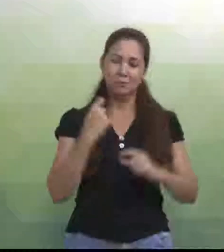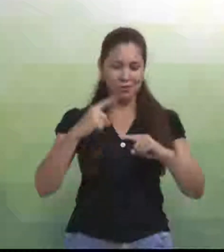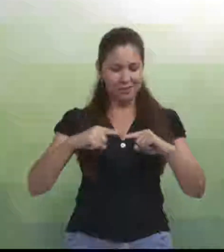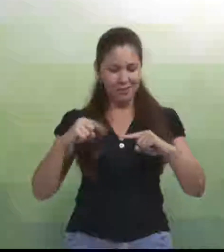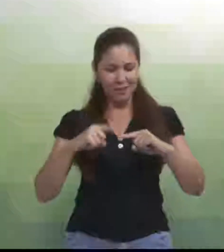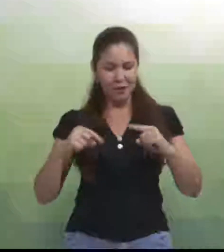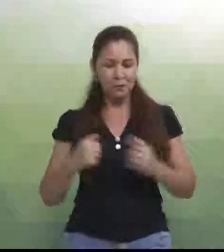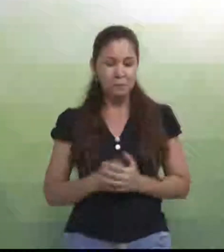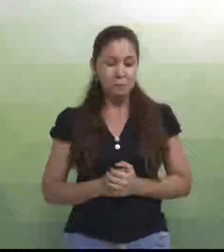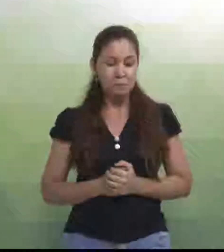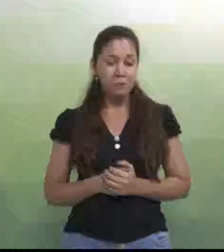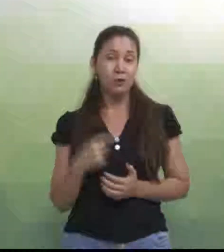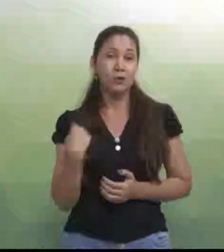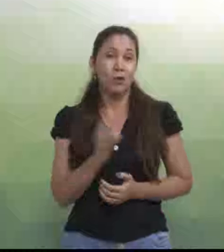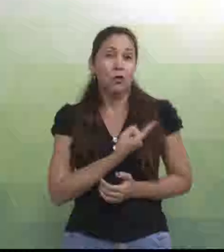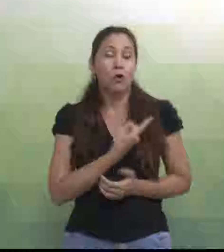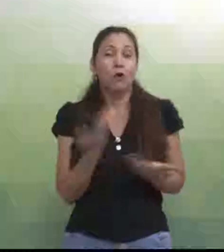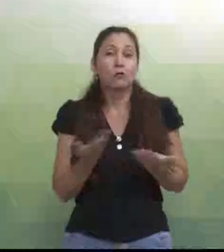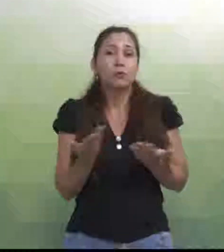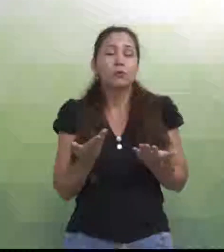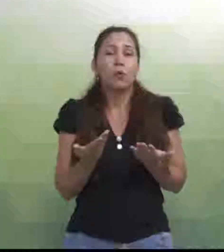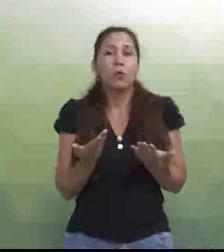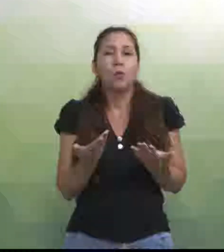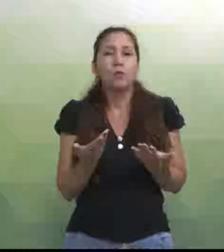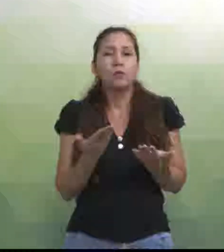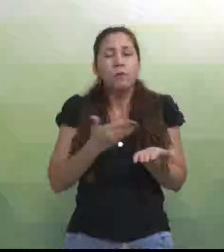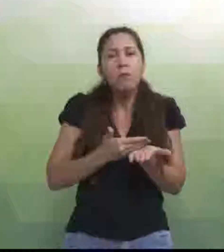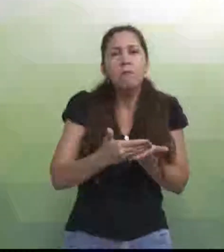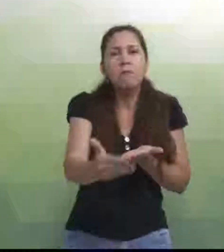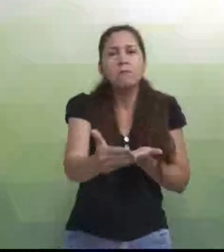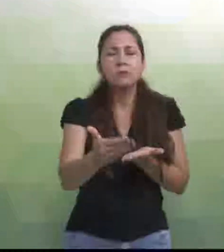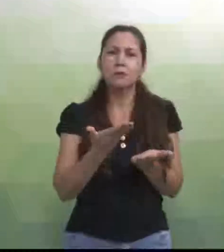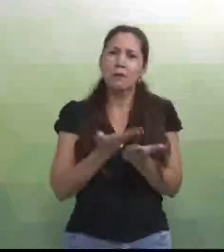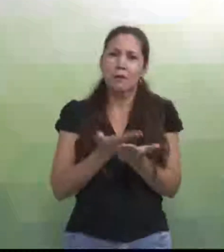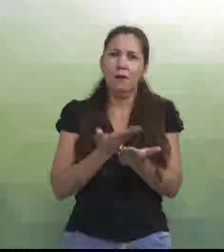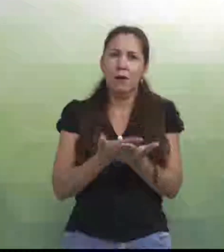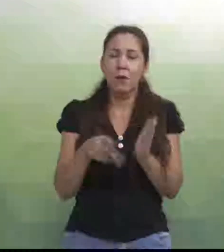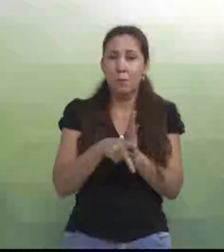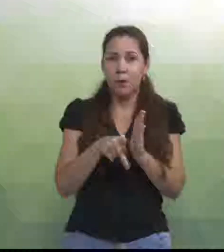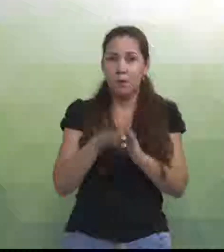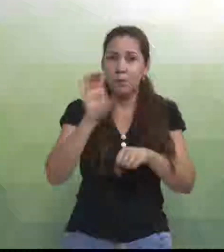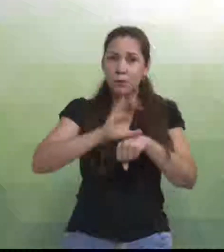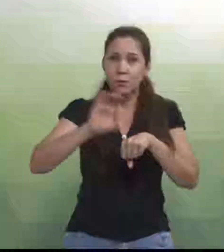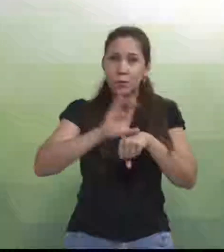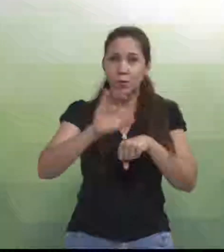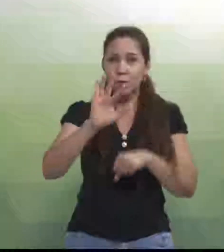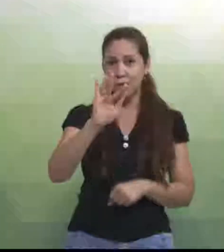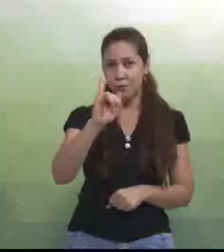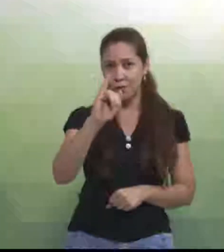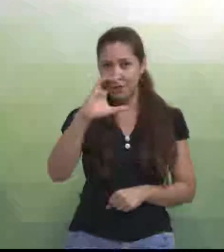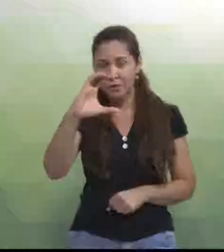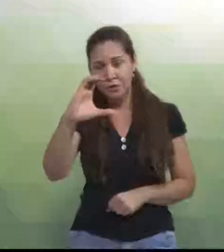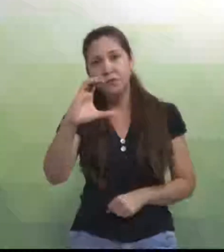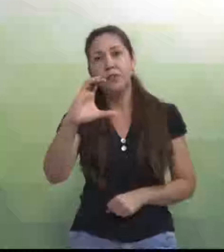Então hoje daremos início à nossa aula do curso FIC, Ensino da Língua de